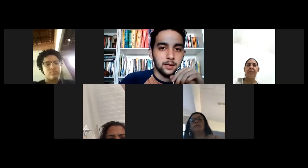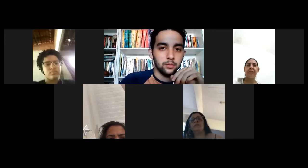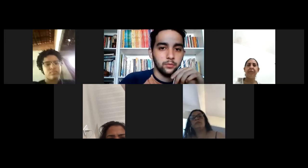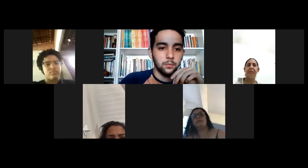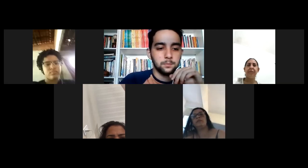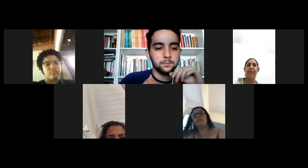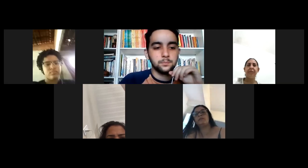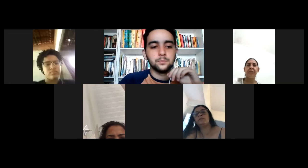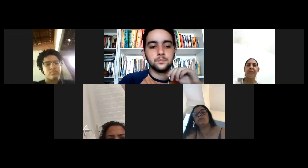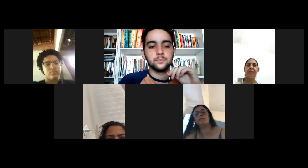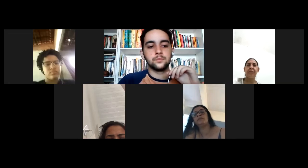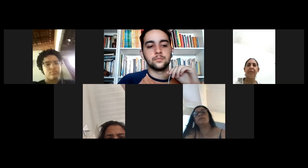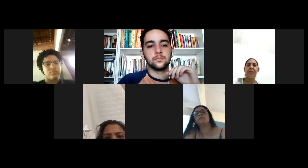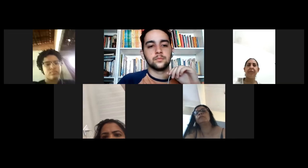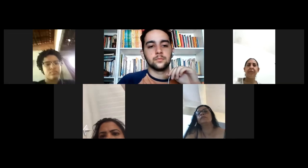dá certo, viu?